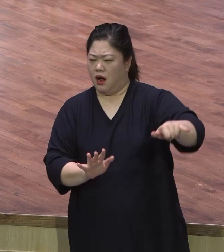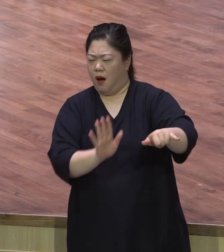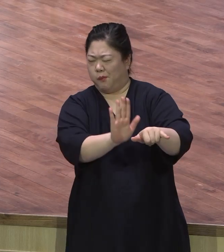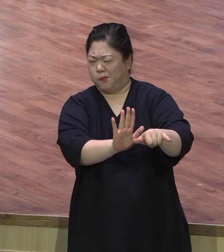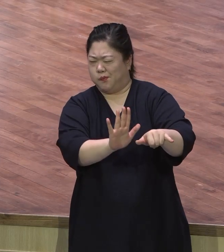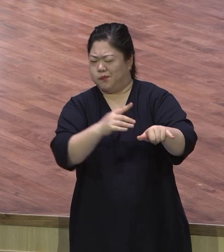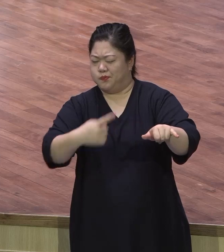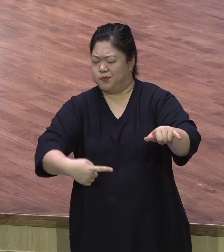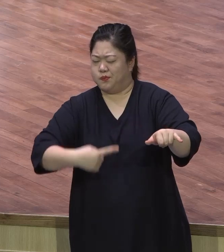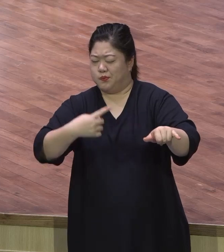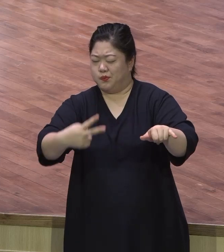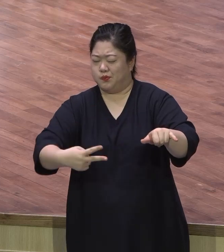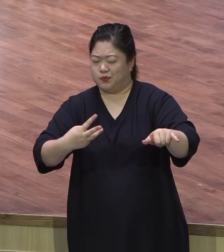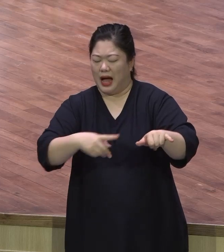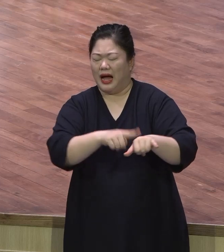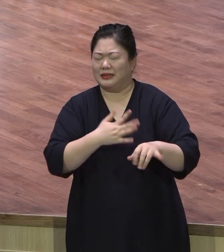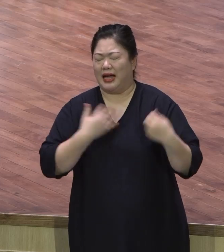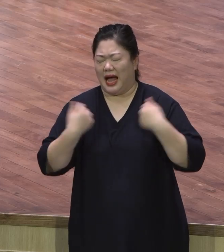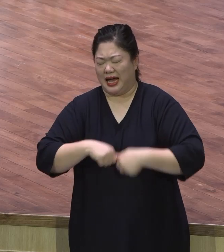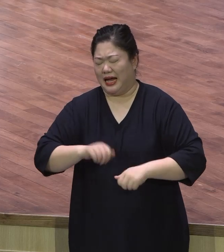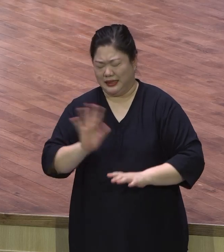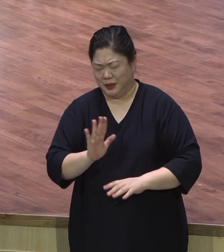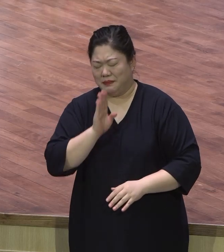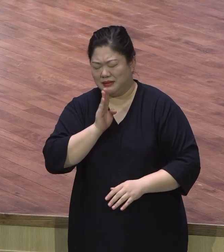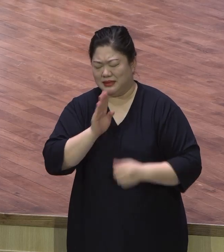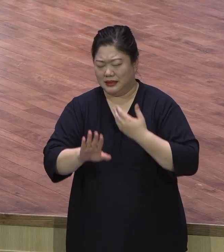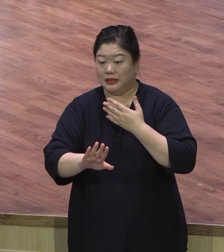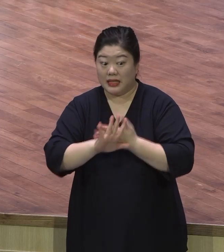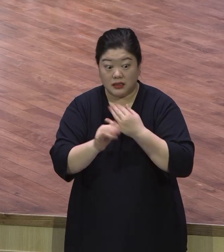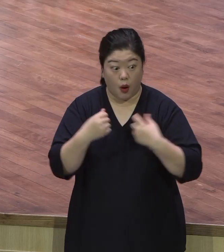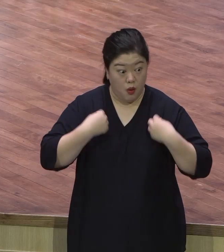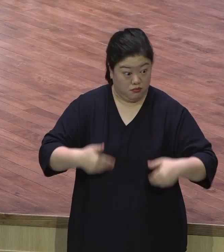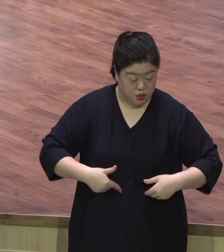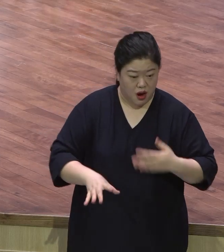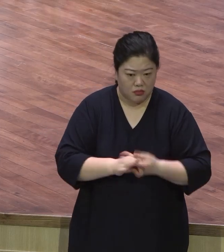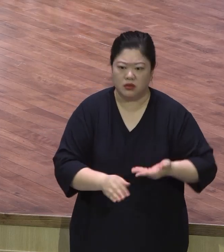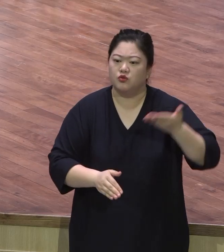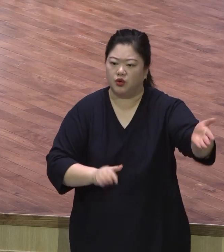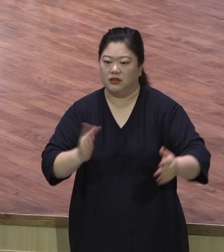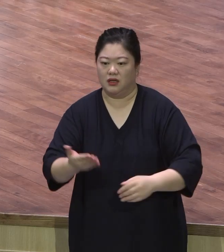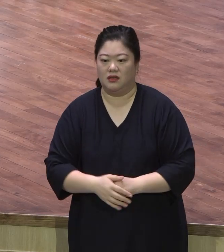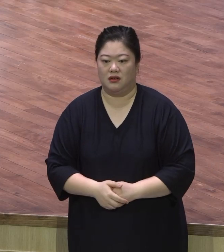존버려요. 없어 옷 없어. 그래 또 사야 돼.